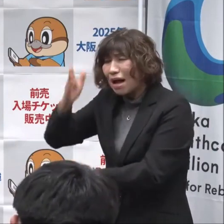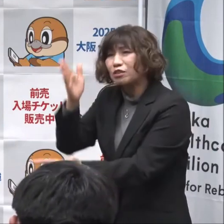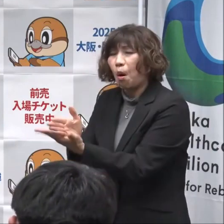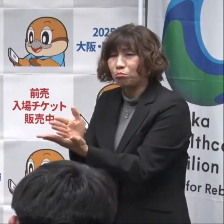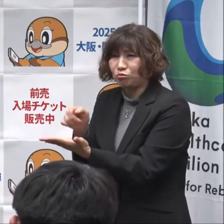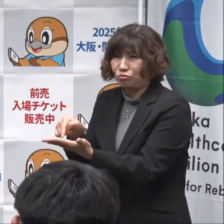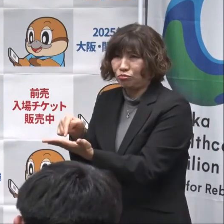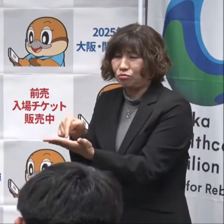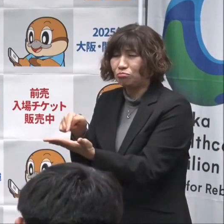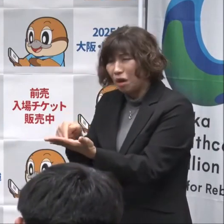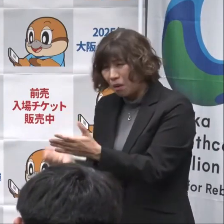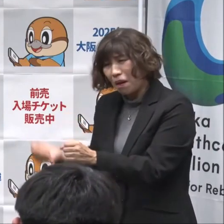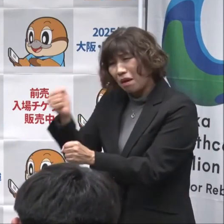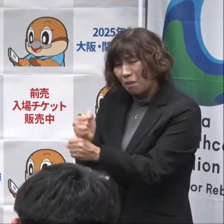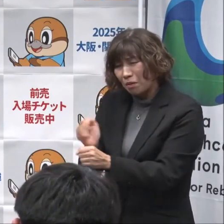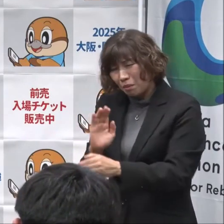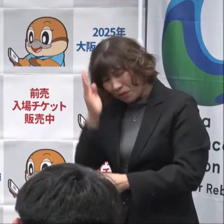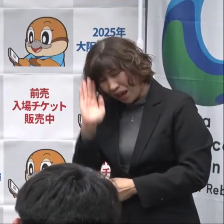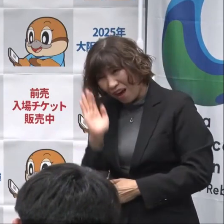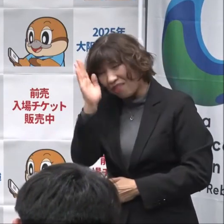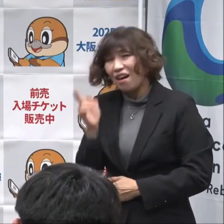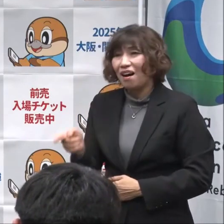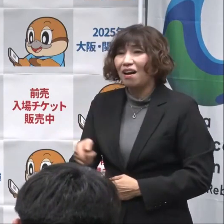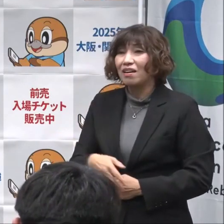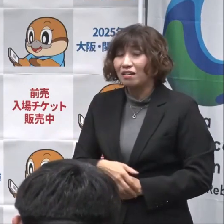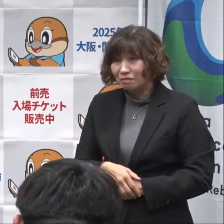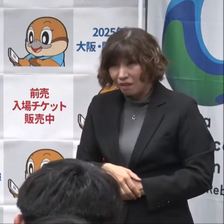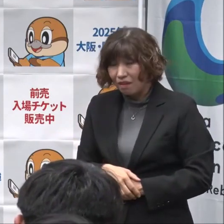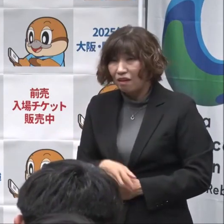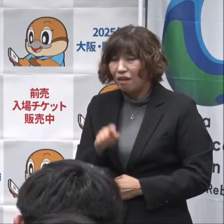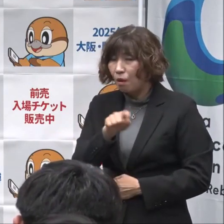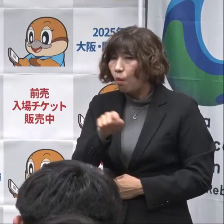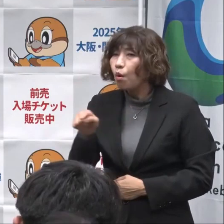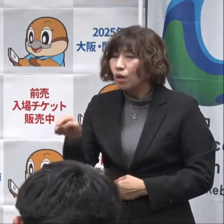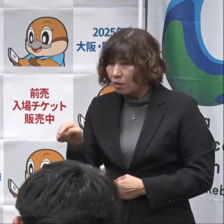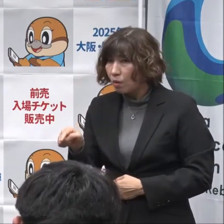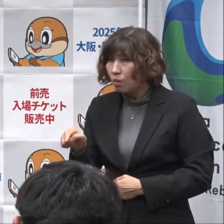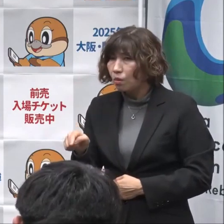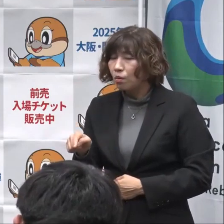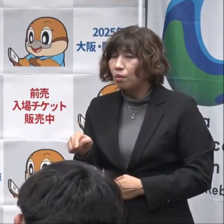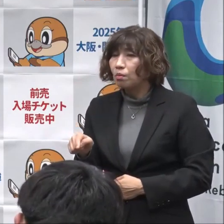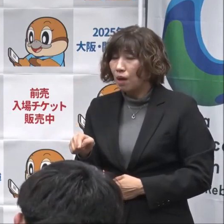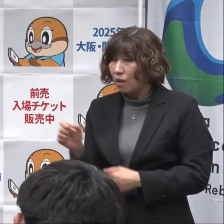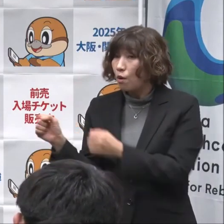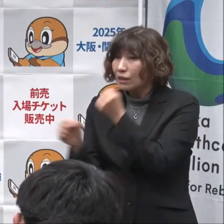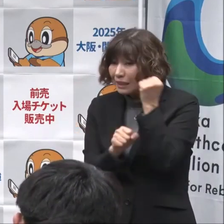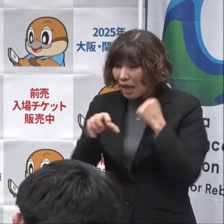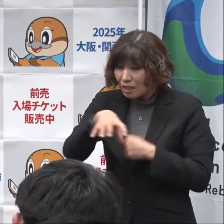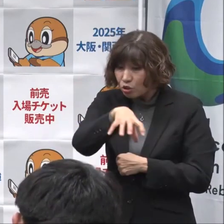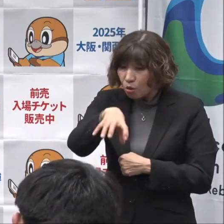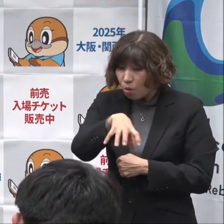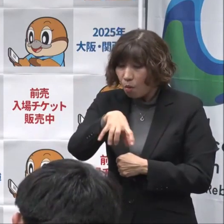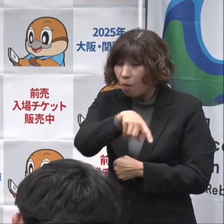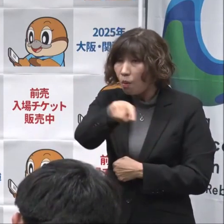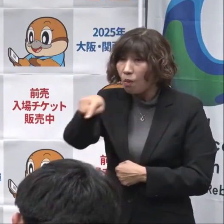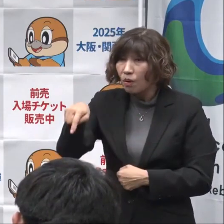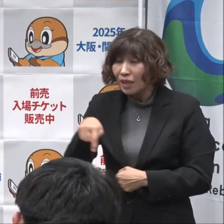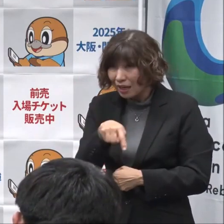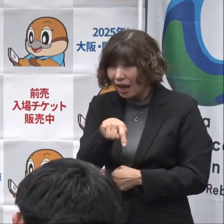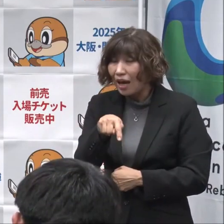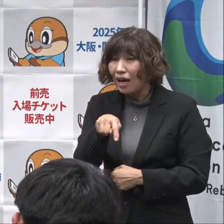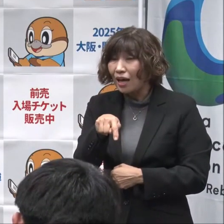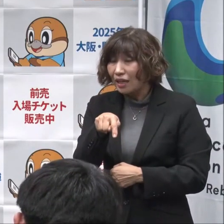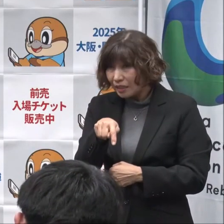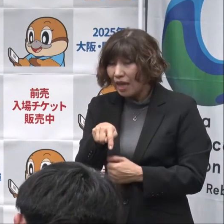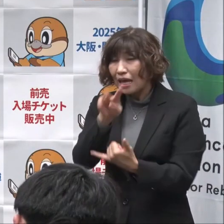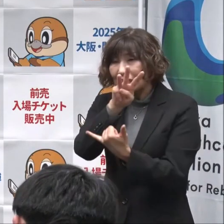を想定した場合には、やはりそのよりその避難所におけるですね、災害関連死を防ぐ、また避